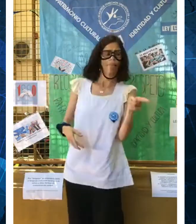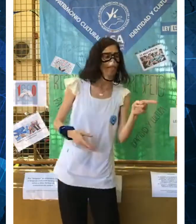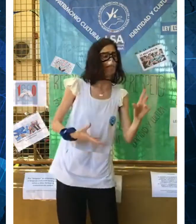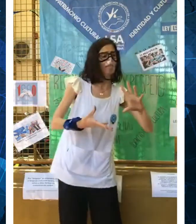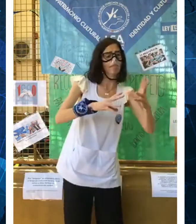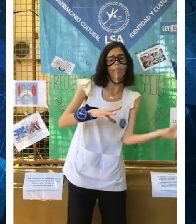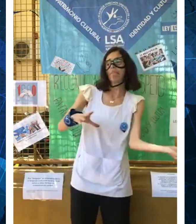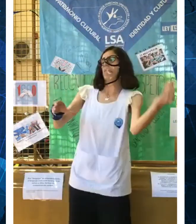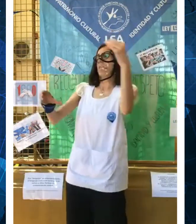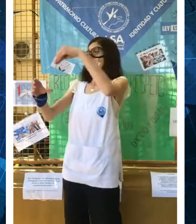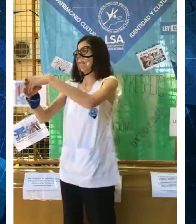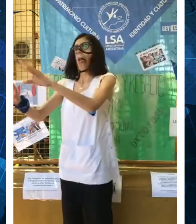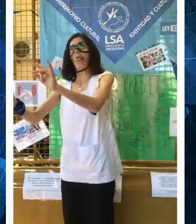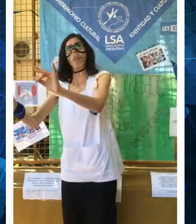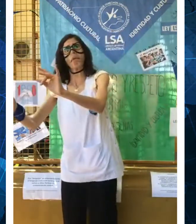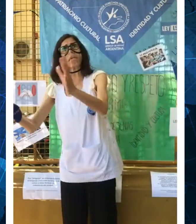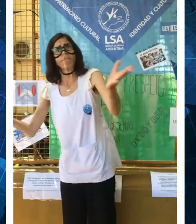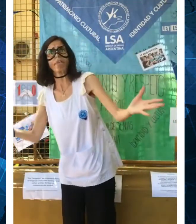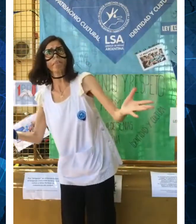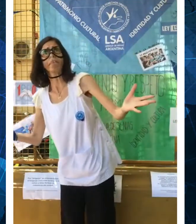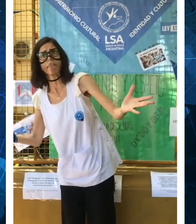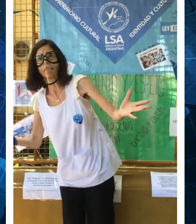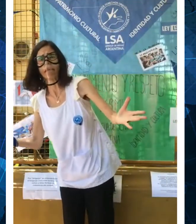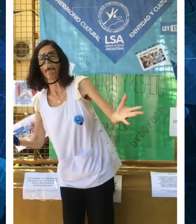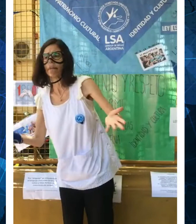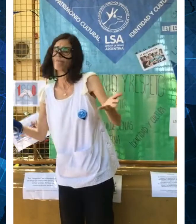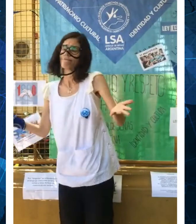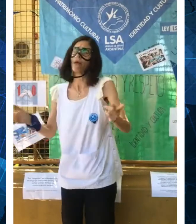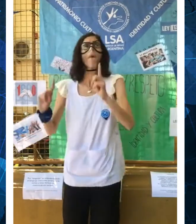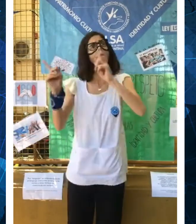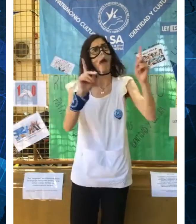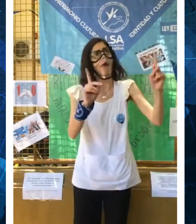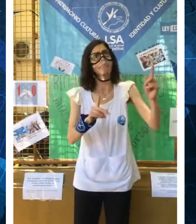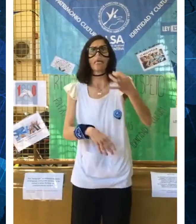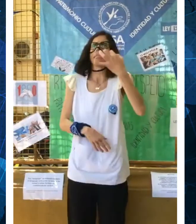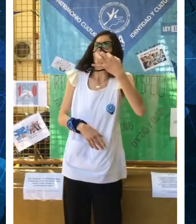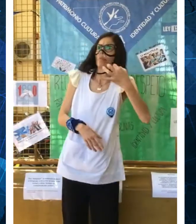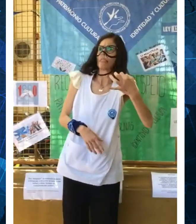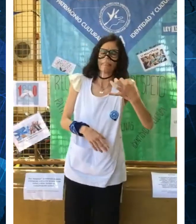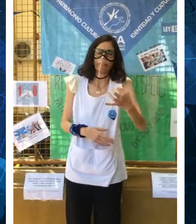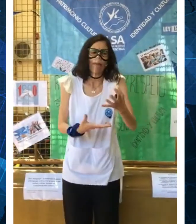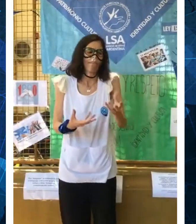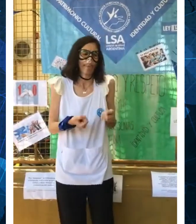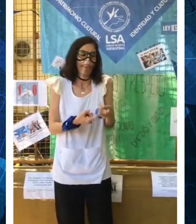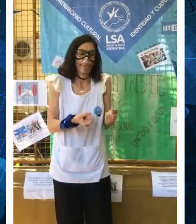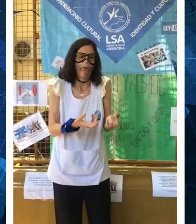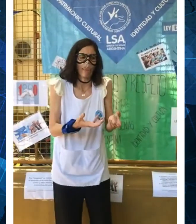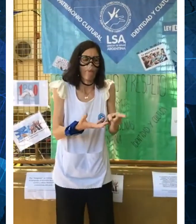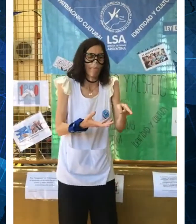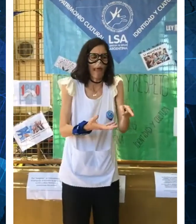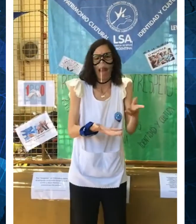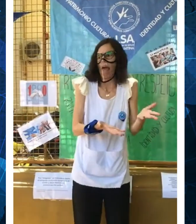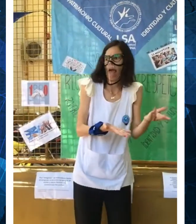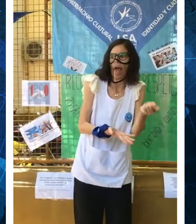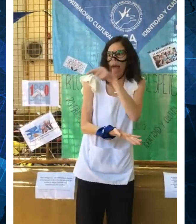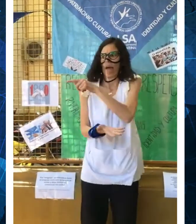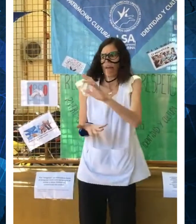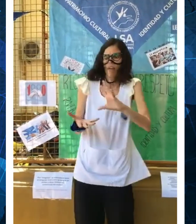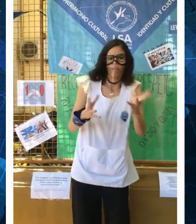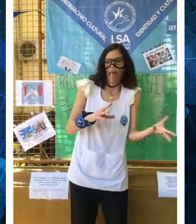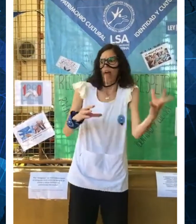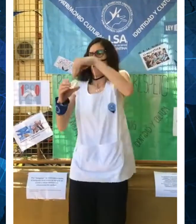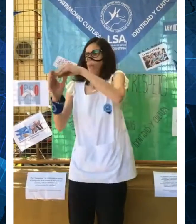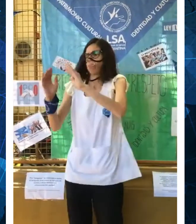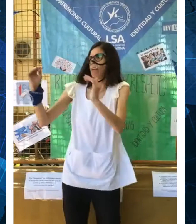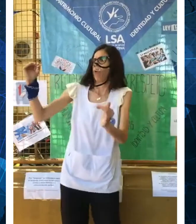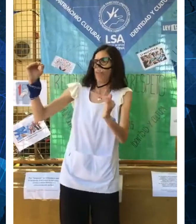tienen que adaptarse para poder incorporarse a la sociedad oyente, y que esto es muy difícil y